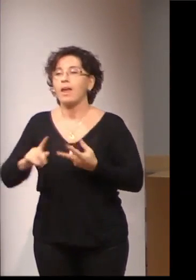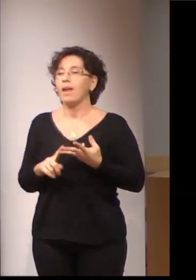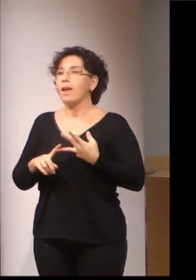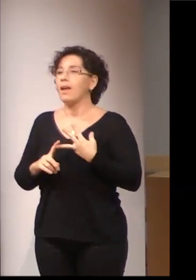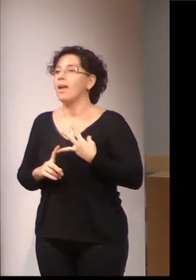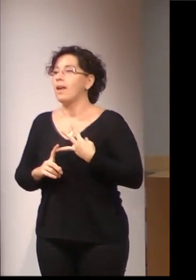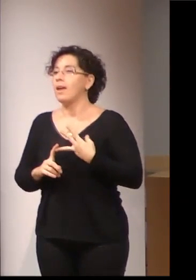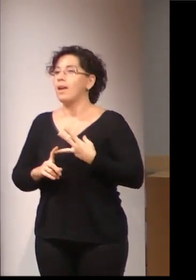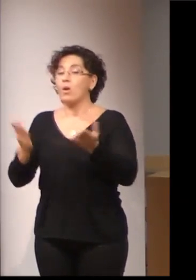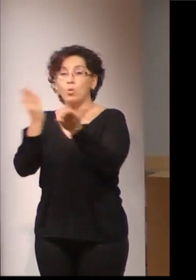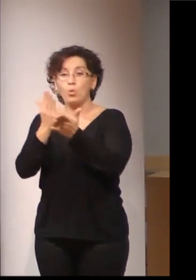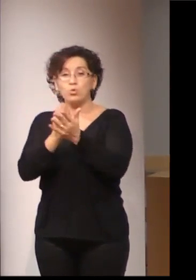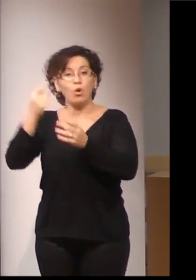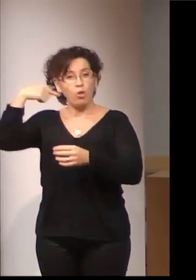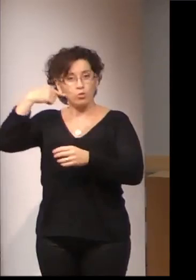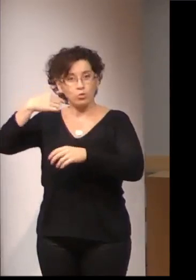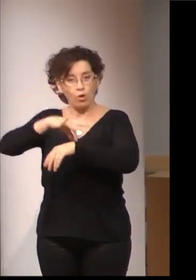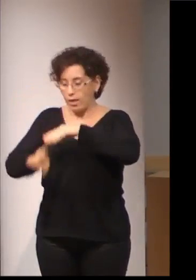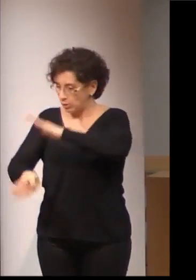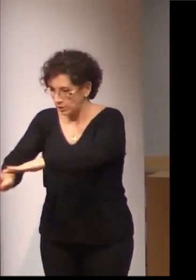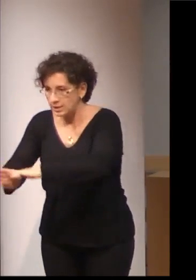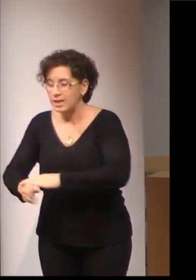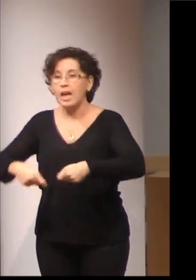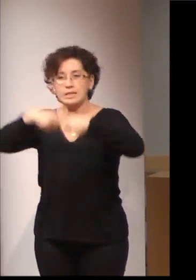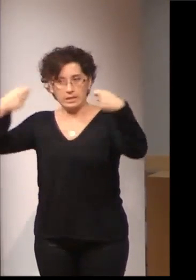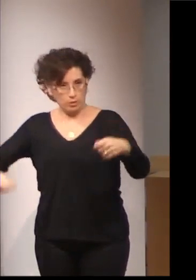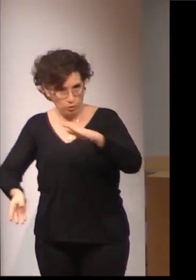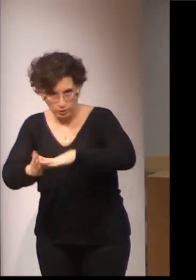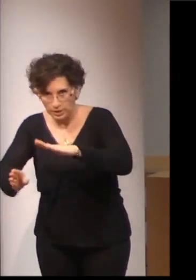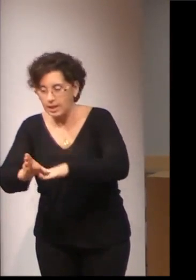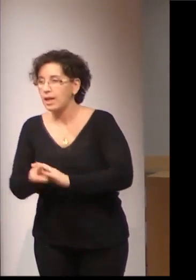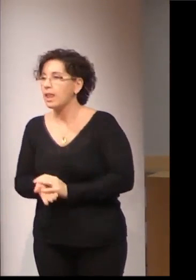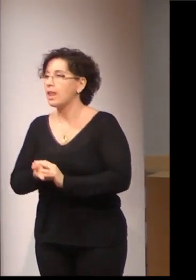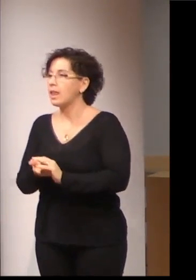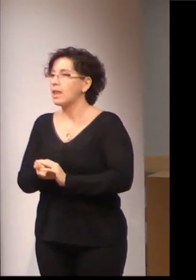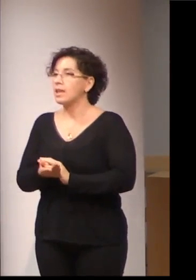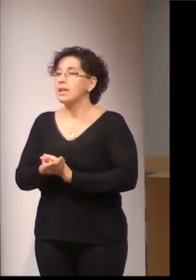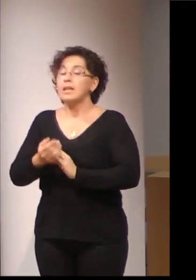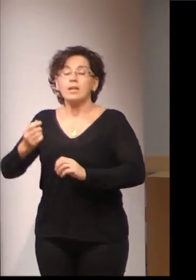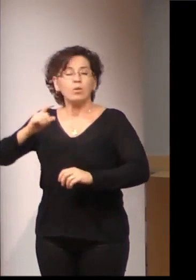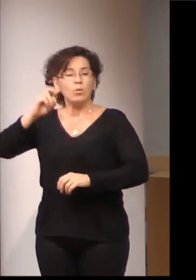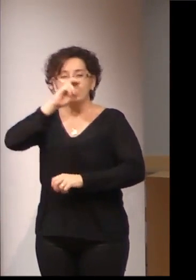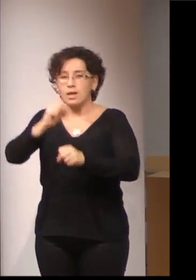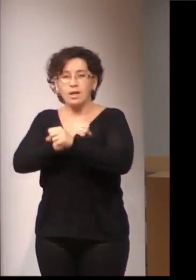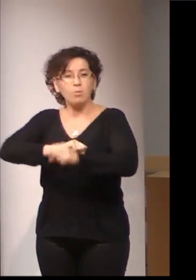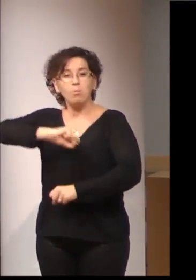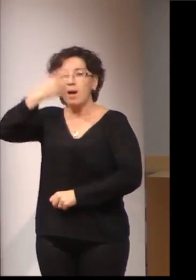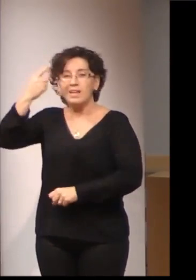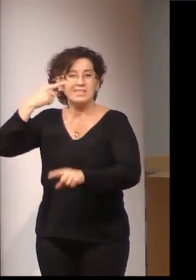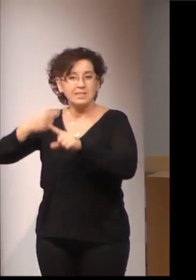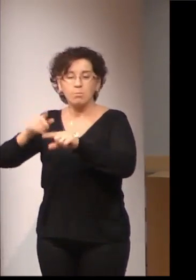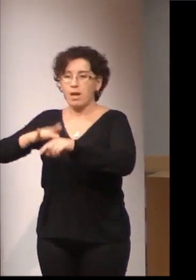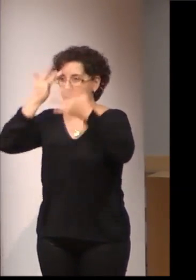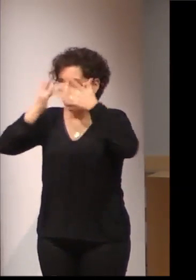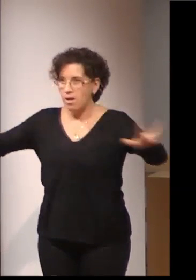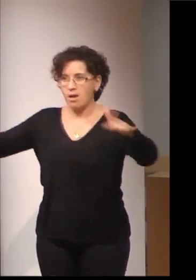Seguimos impartiendo los cursos de doctorado, los cursos de extensión, y seguimos trabajando lo más duro que podemos en sensibilización.